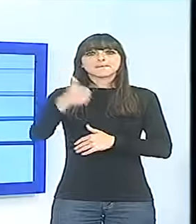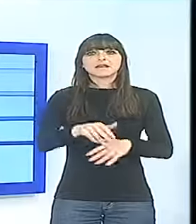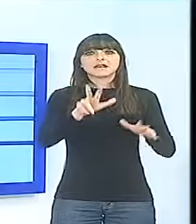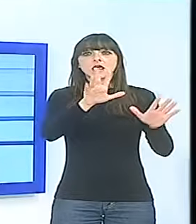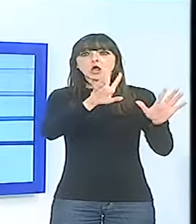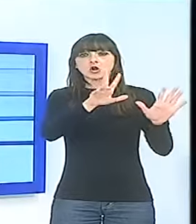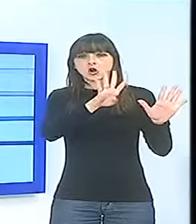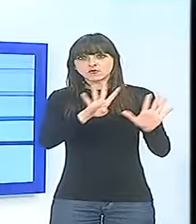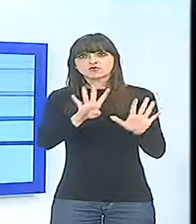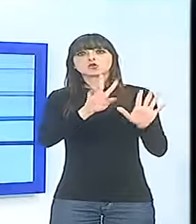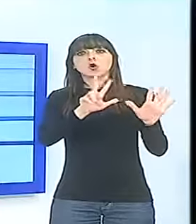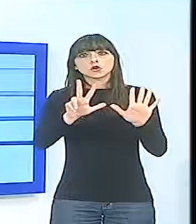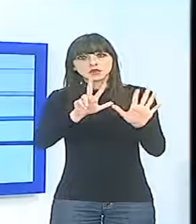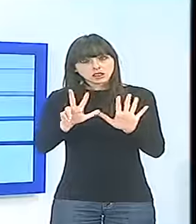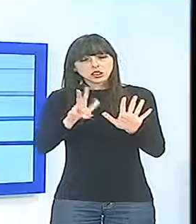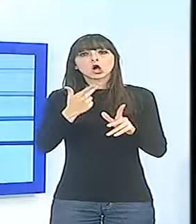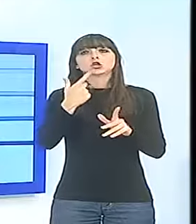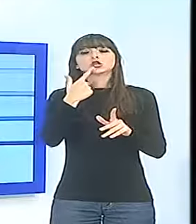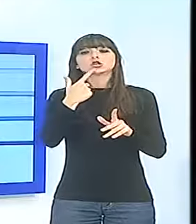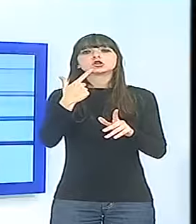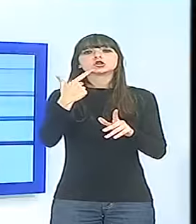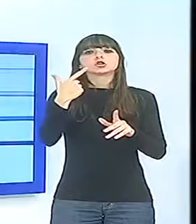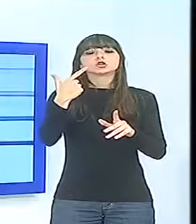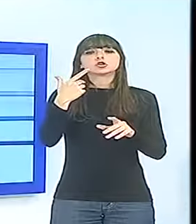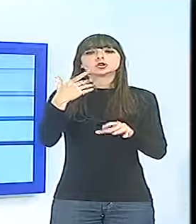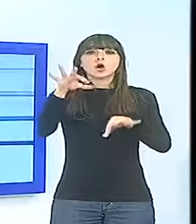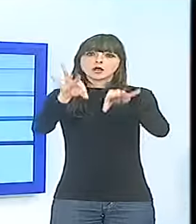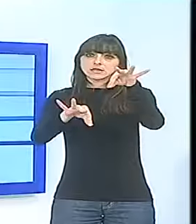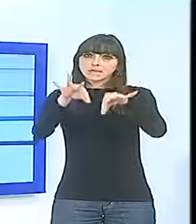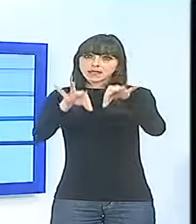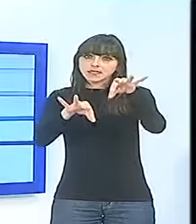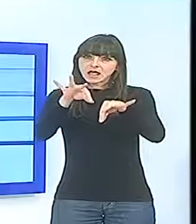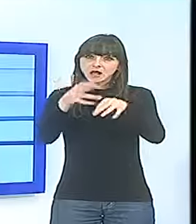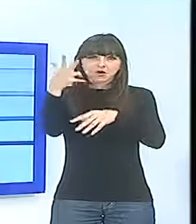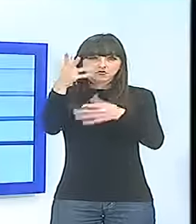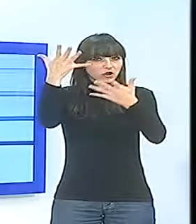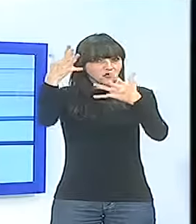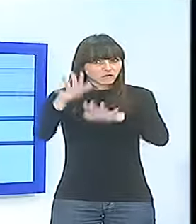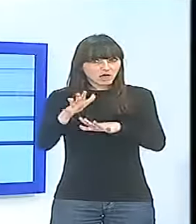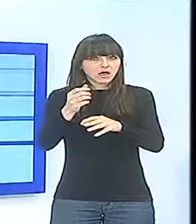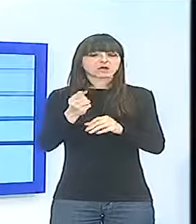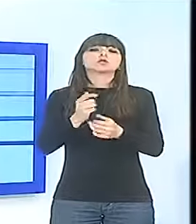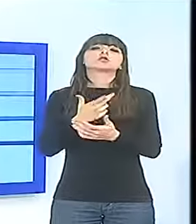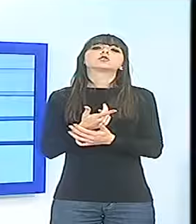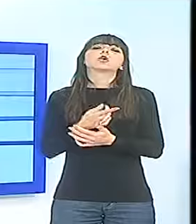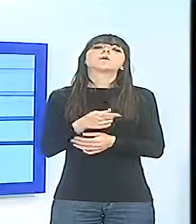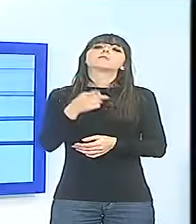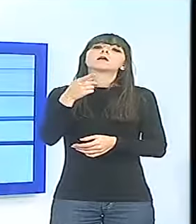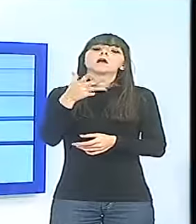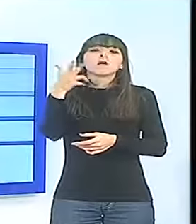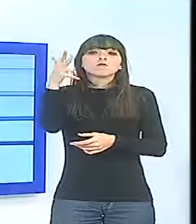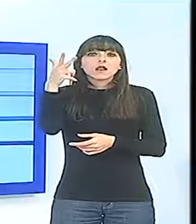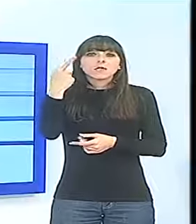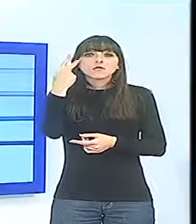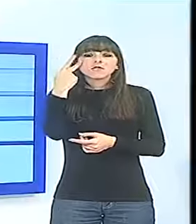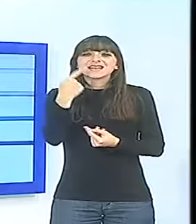dedicò proprio all'Iliade del Teatro del Carretto, spettacolo che era al debutto proprio in quell'anno. Nel filmato